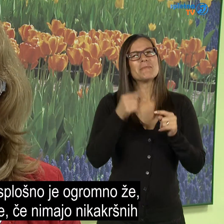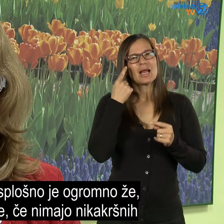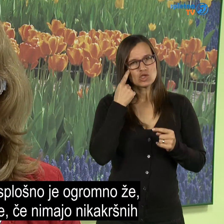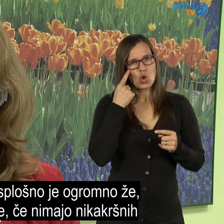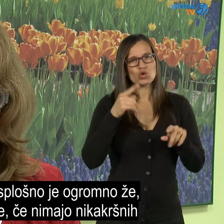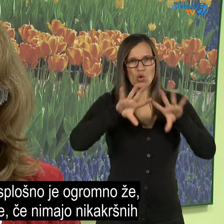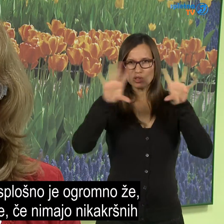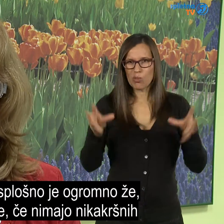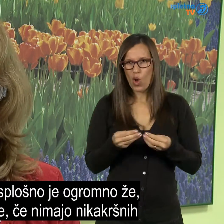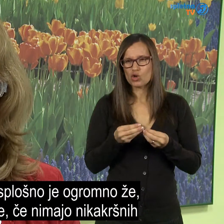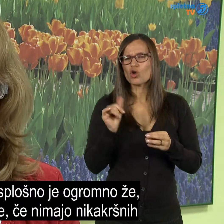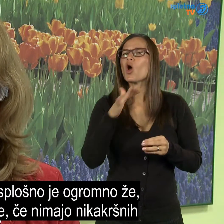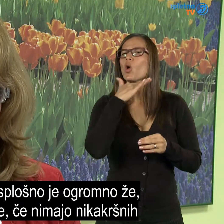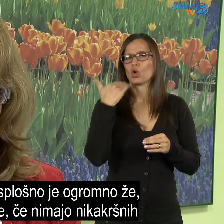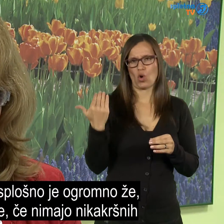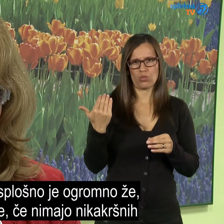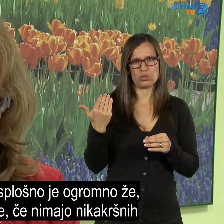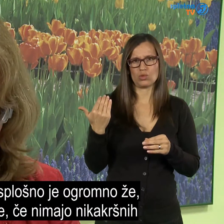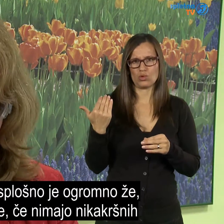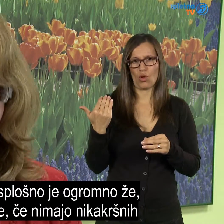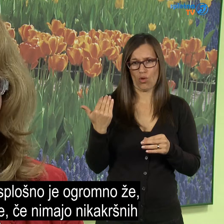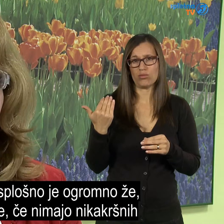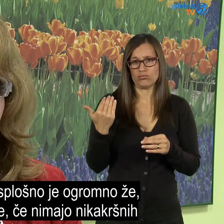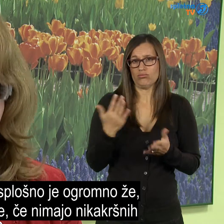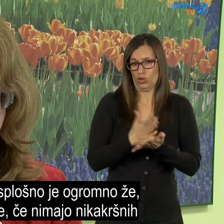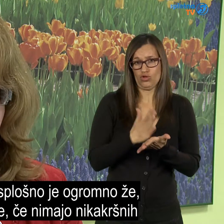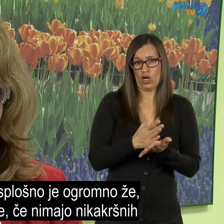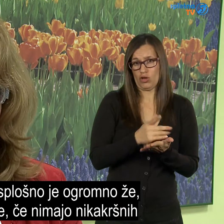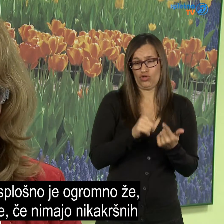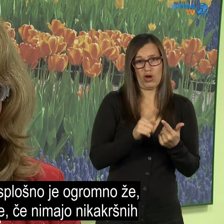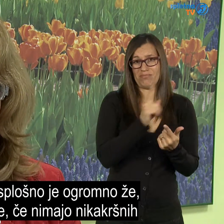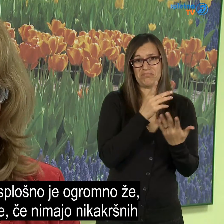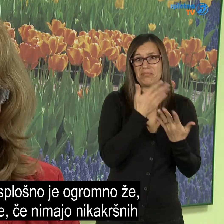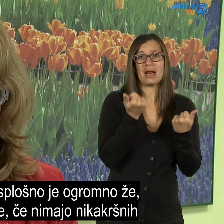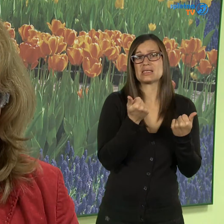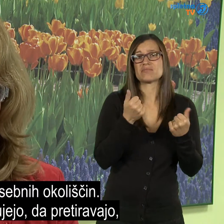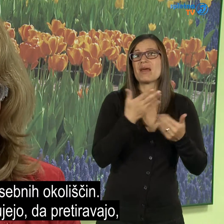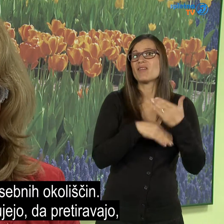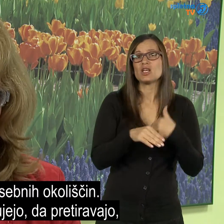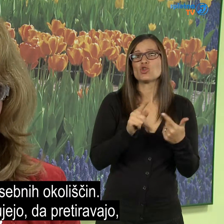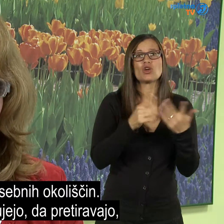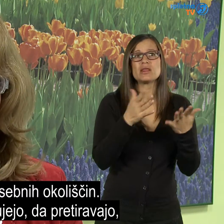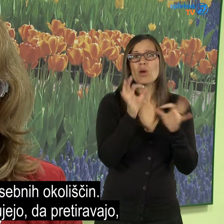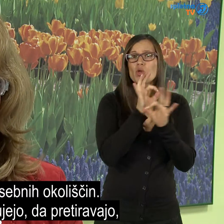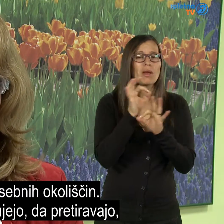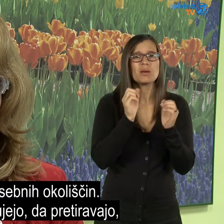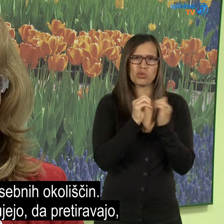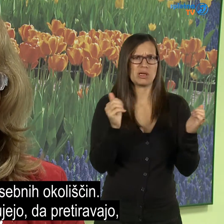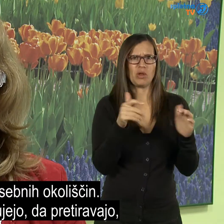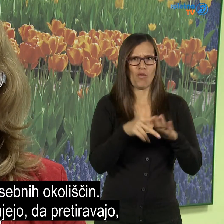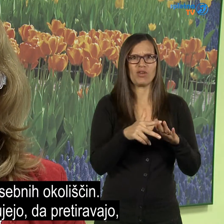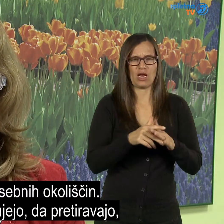Predsodkov na splošno je ogromno, že če niso invalidne, če nimajo nikakršnih drugih posebnih